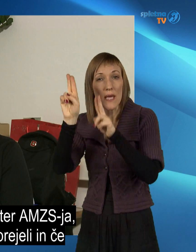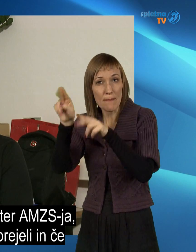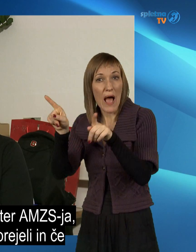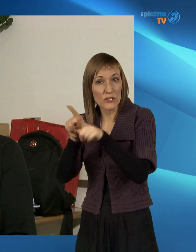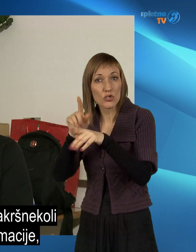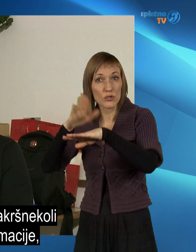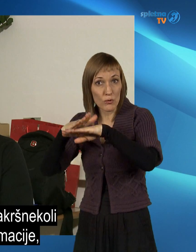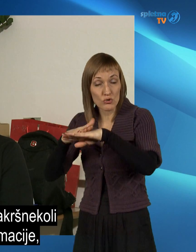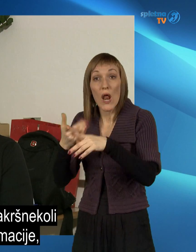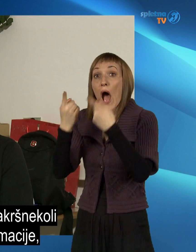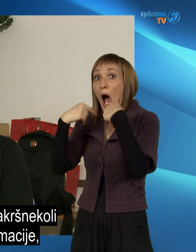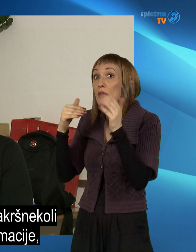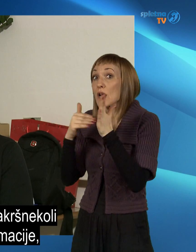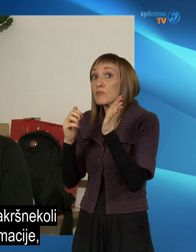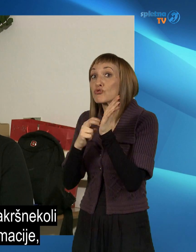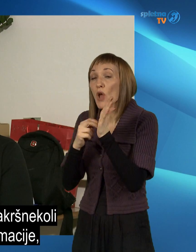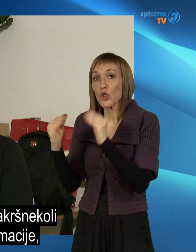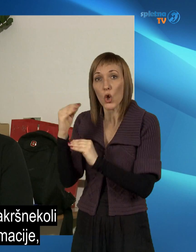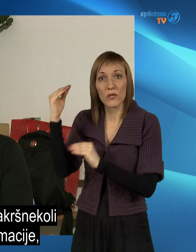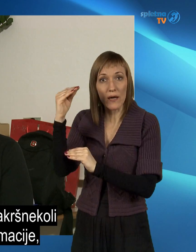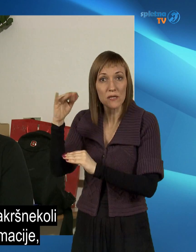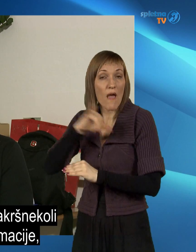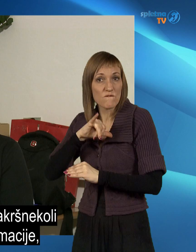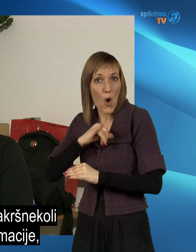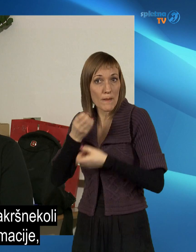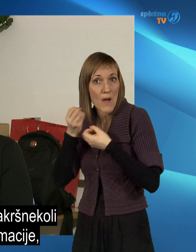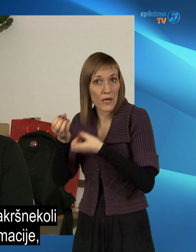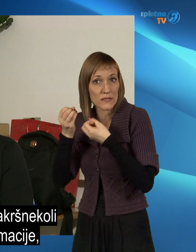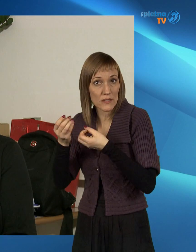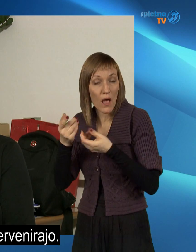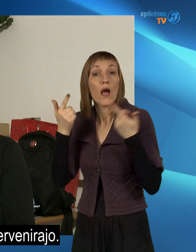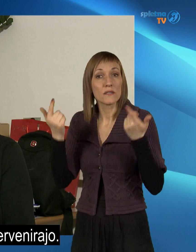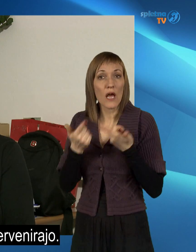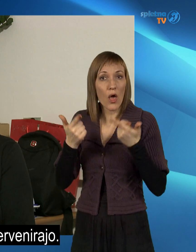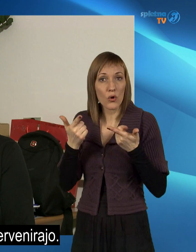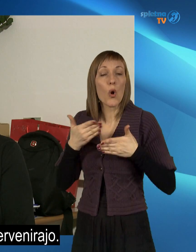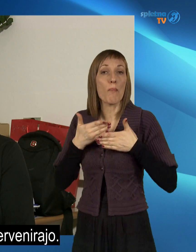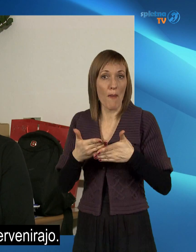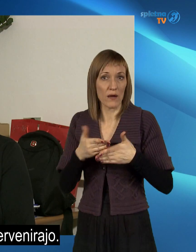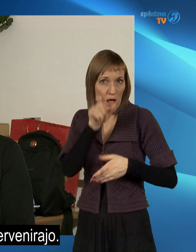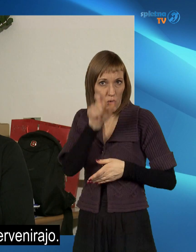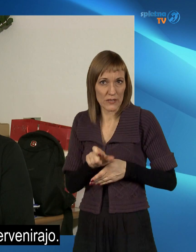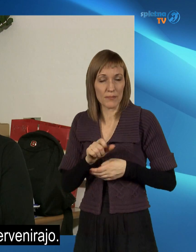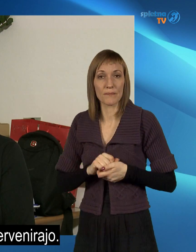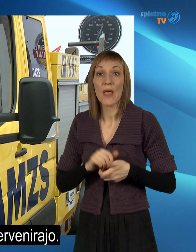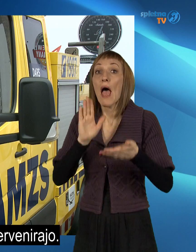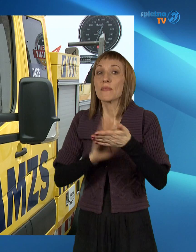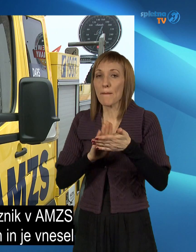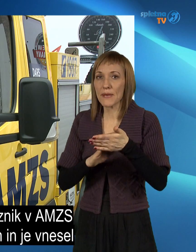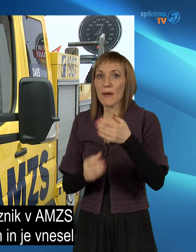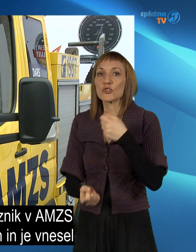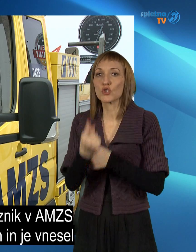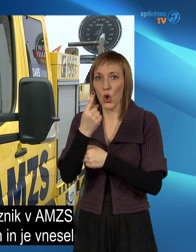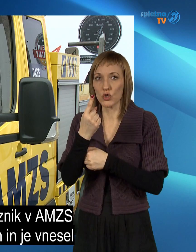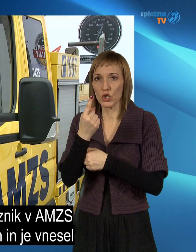ga prejeli in če potrebujejo še kakršnekoli dodatne informacije za to, da lahko intervenirajo. V